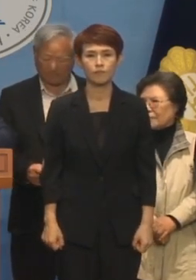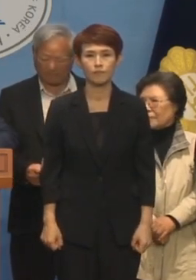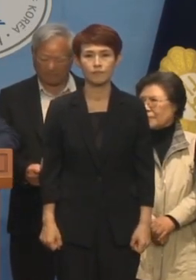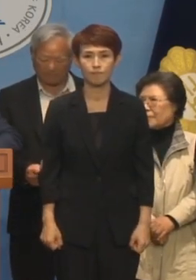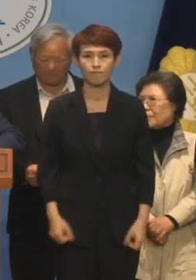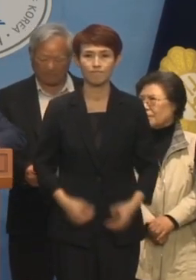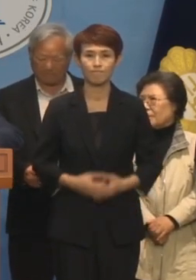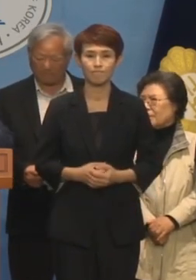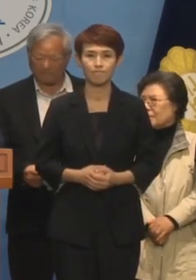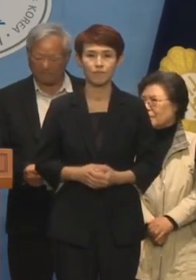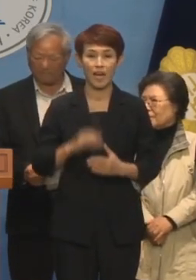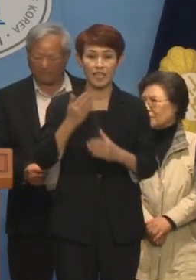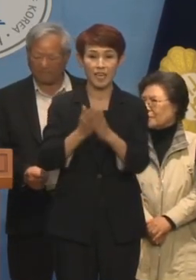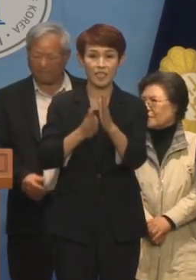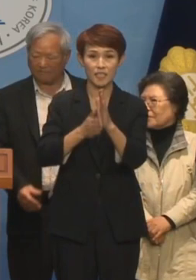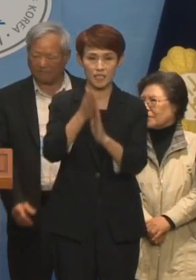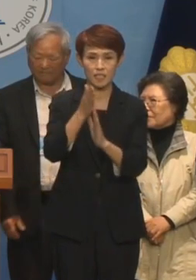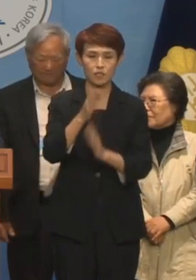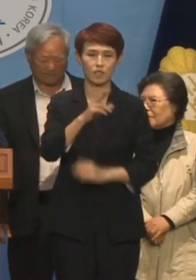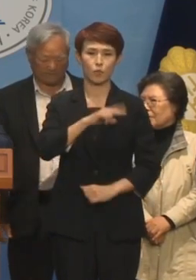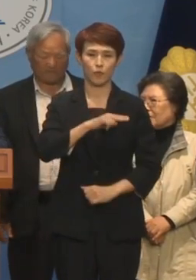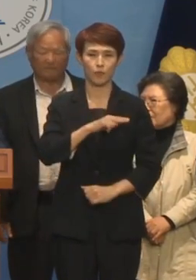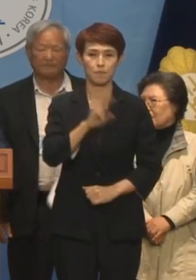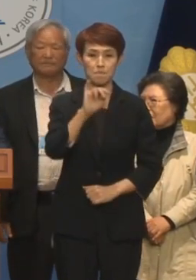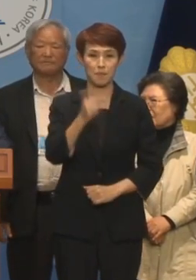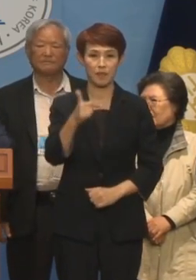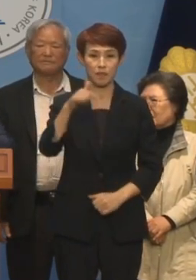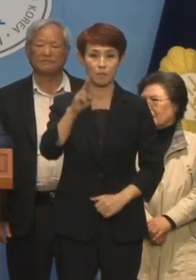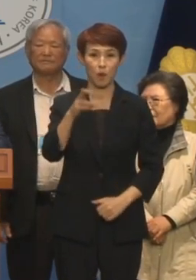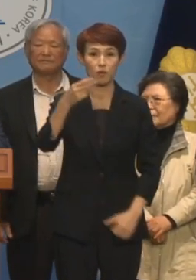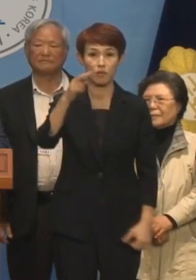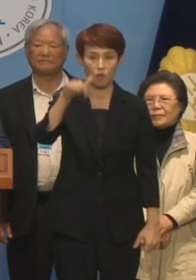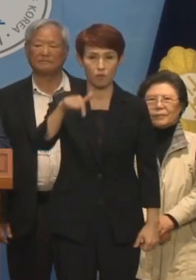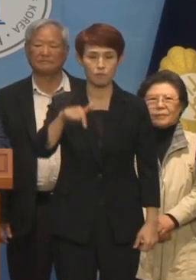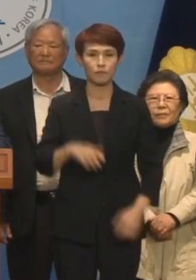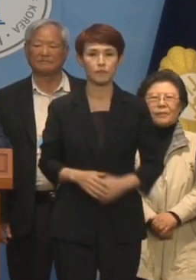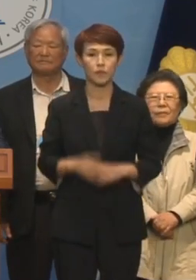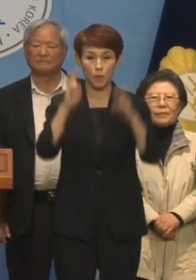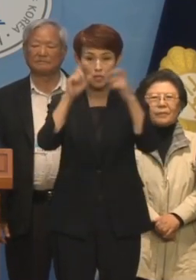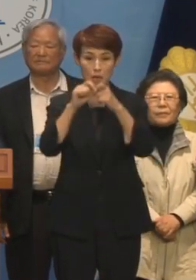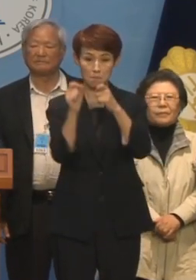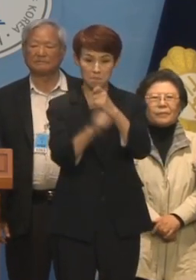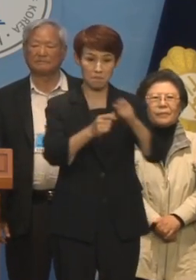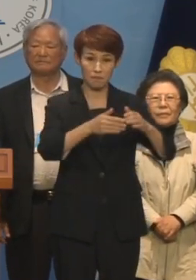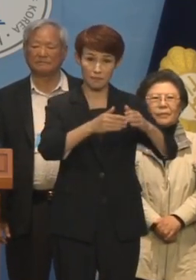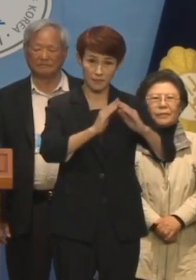네, 안양시 동안구 갑 국회의원 민병덕입니다. 가맹사업법에 대해서 말씀드리겠습니다.